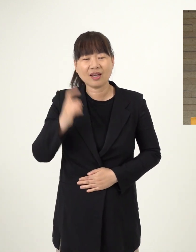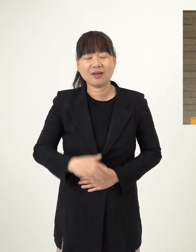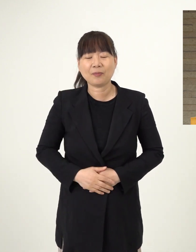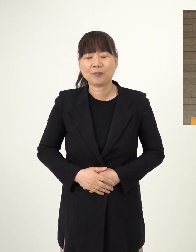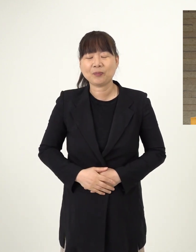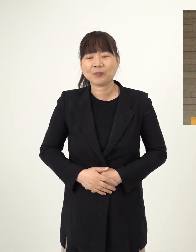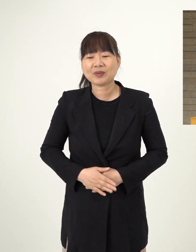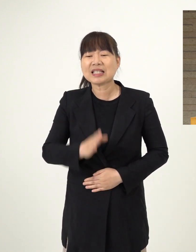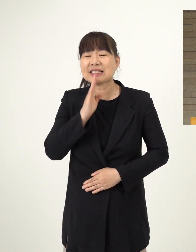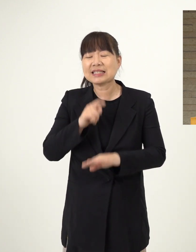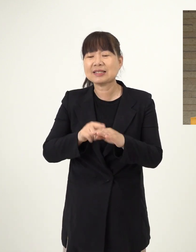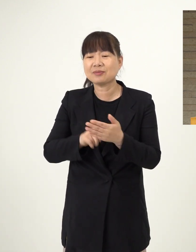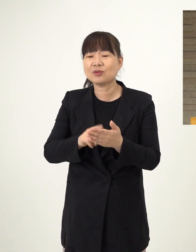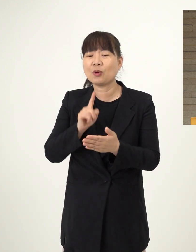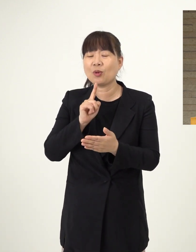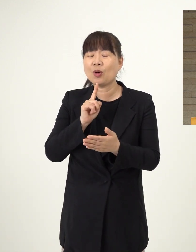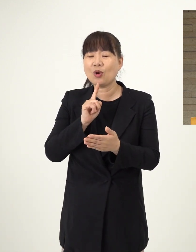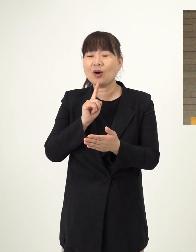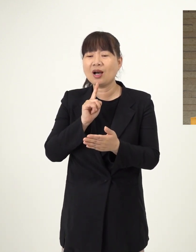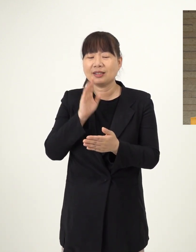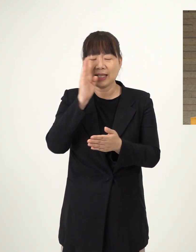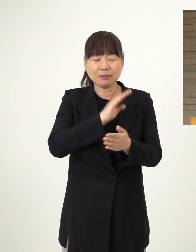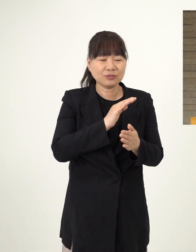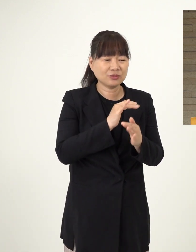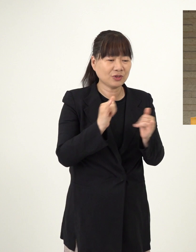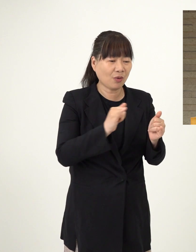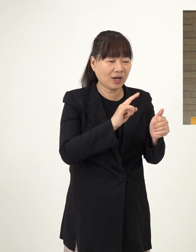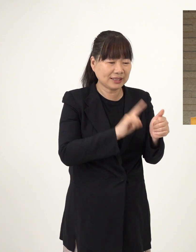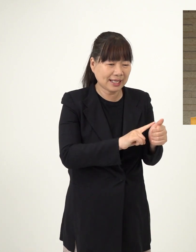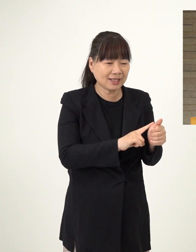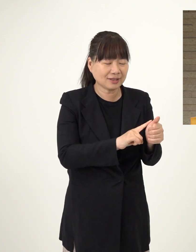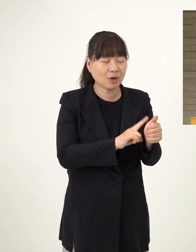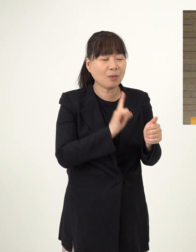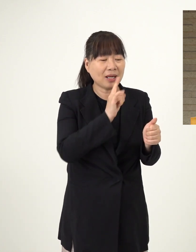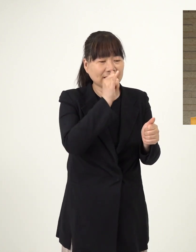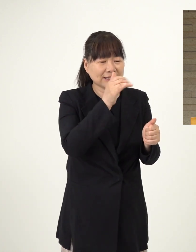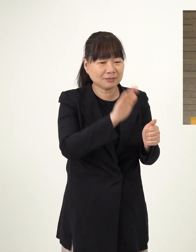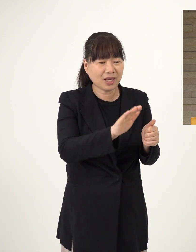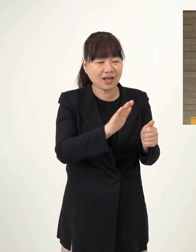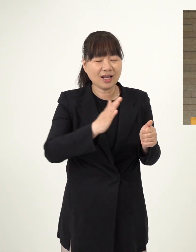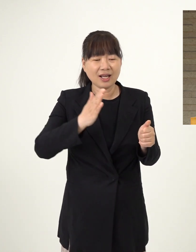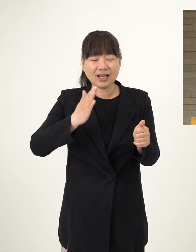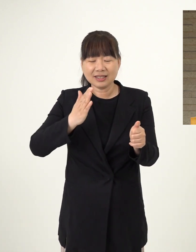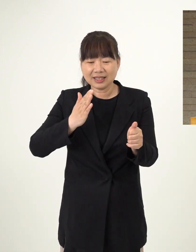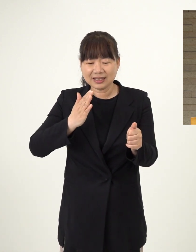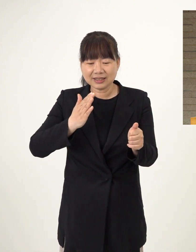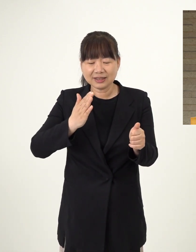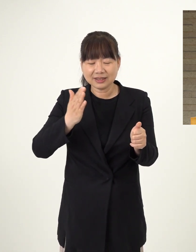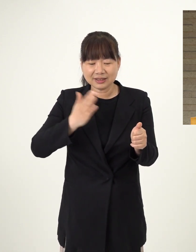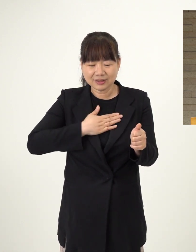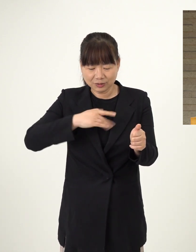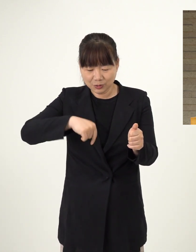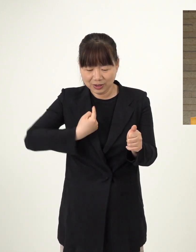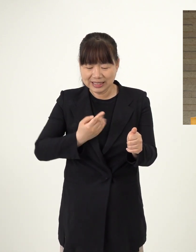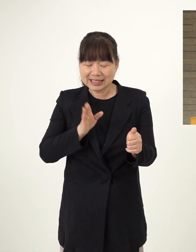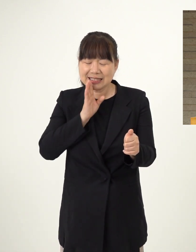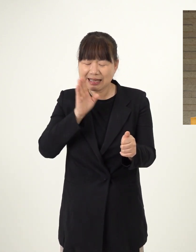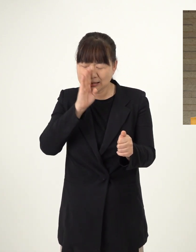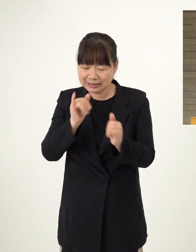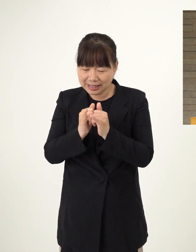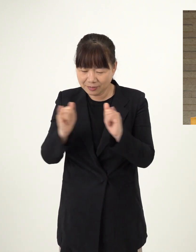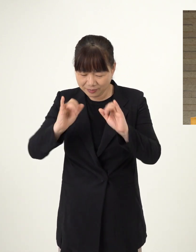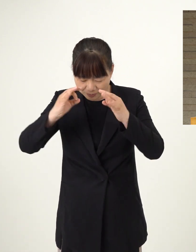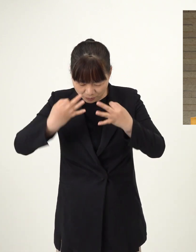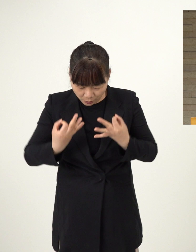근데 뭘 몰랐죠? 내가 누군지 몰랐어요. 이게 죄예요. 이게